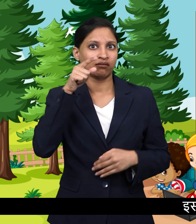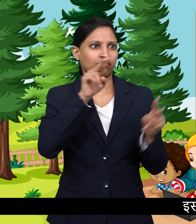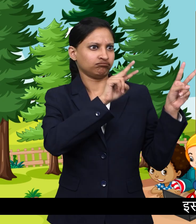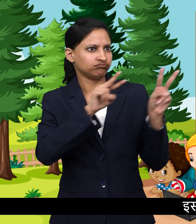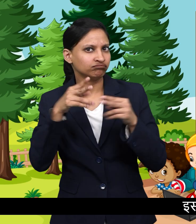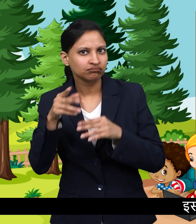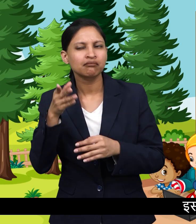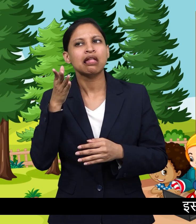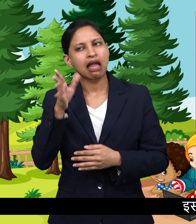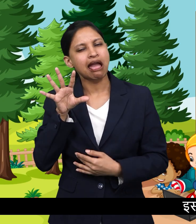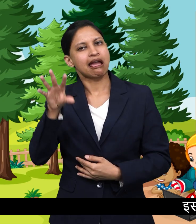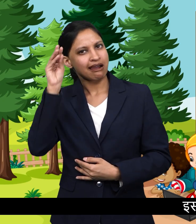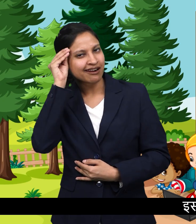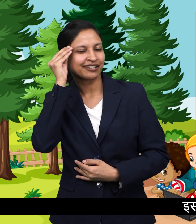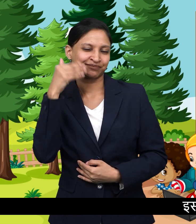इस सत्र में आप सीखेंगे